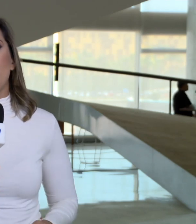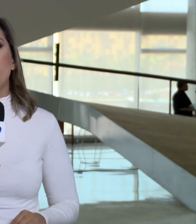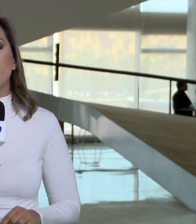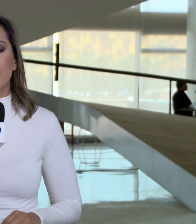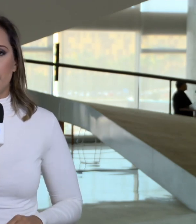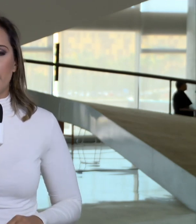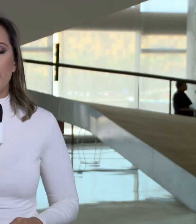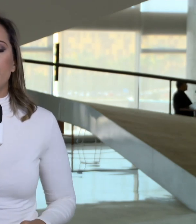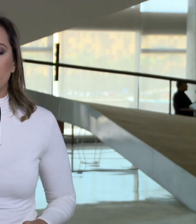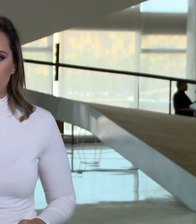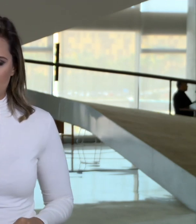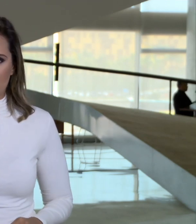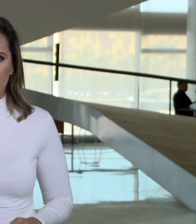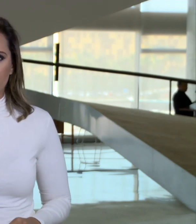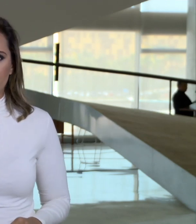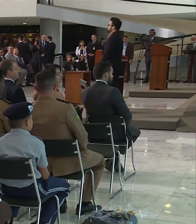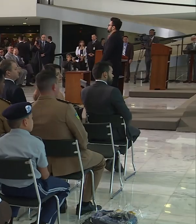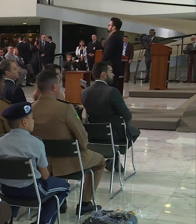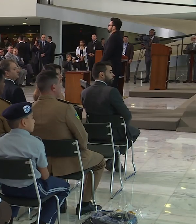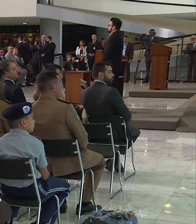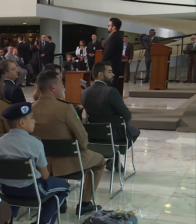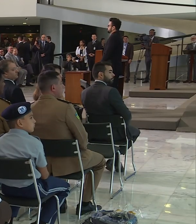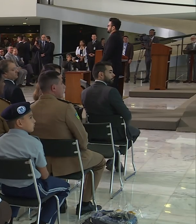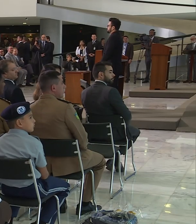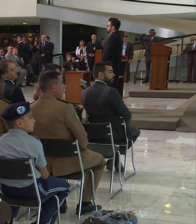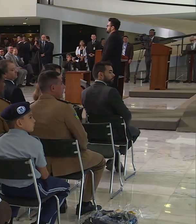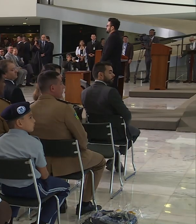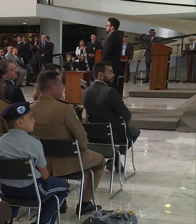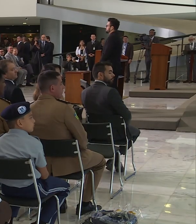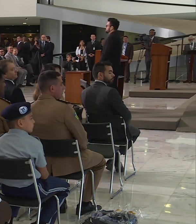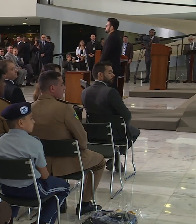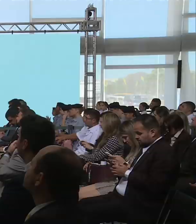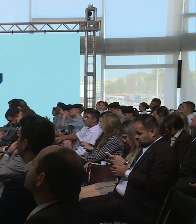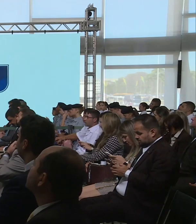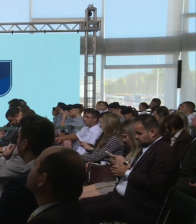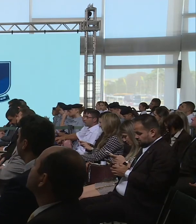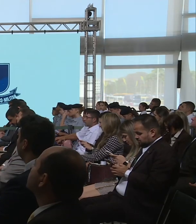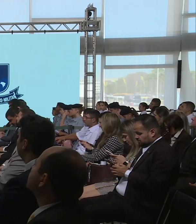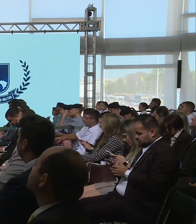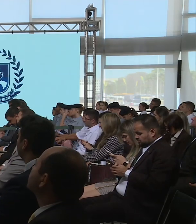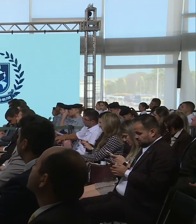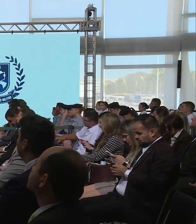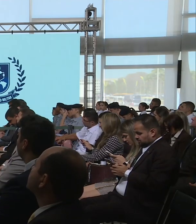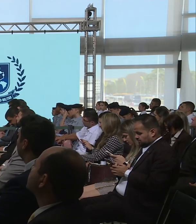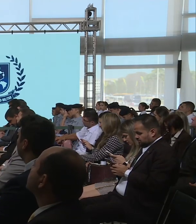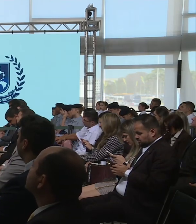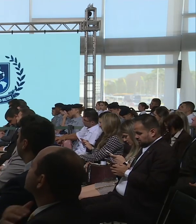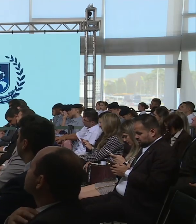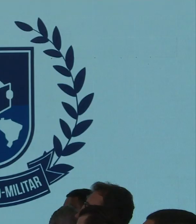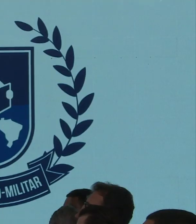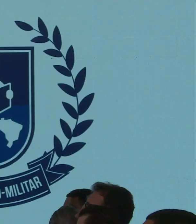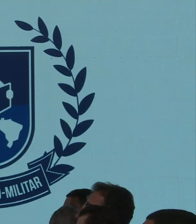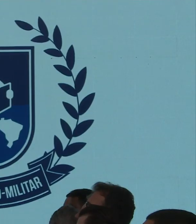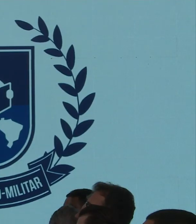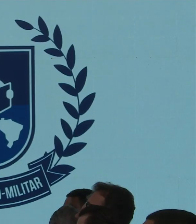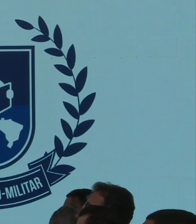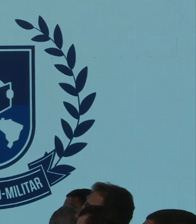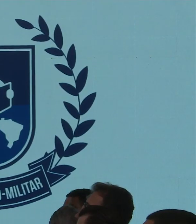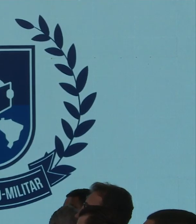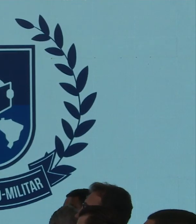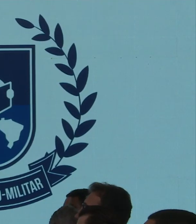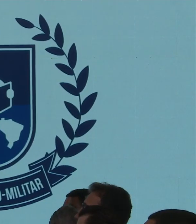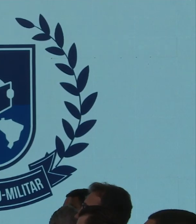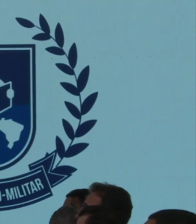adesão ao programa é voluntária. Militares da Reserva das Forças Armadas serão convidados a trabalhar nas escolas que